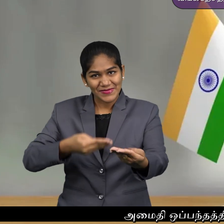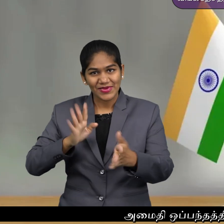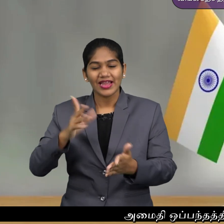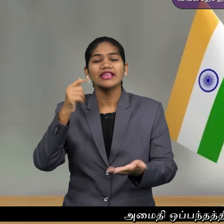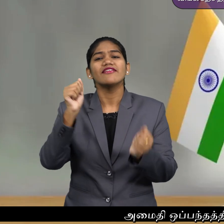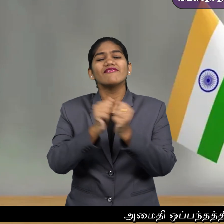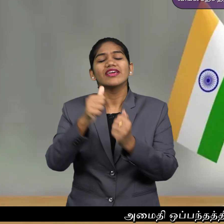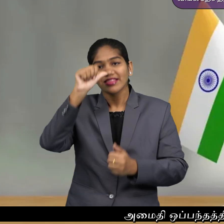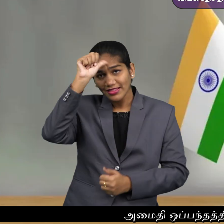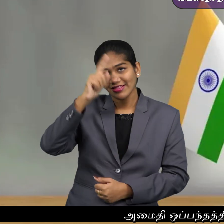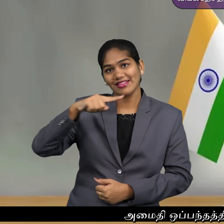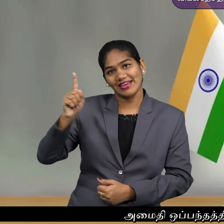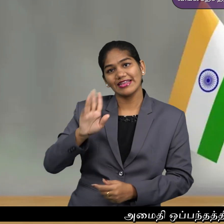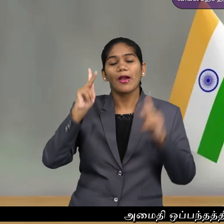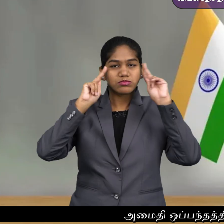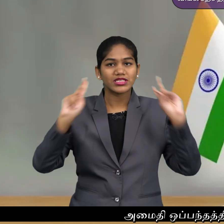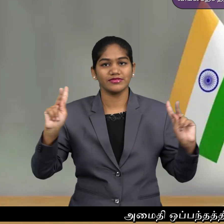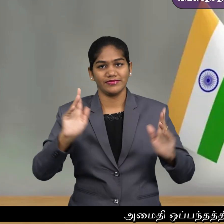கையெழுத்திட்டது.